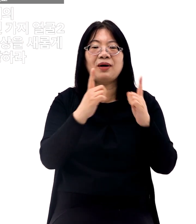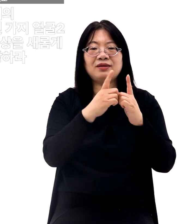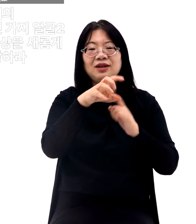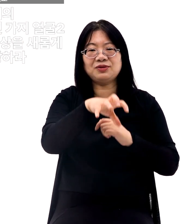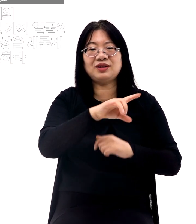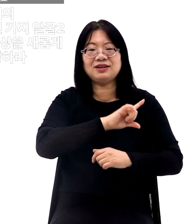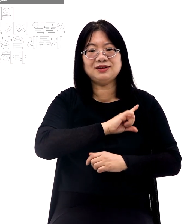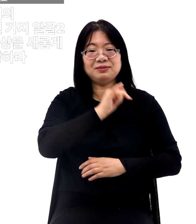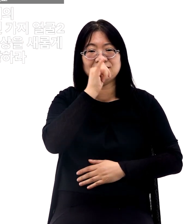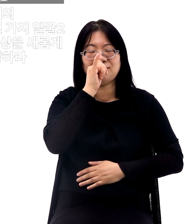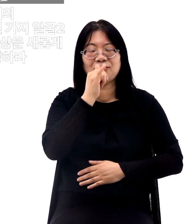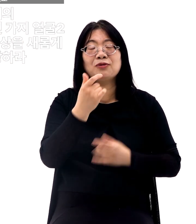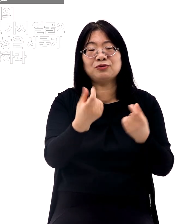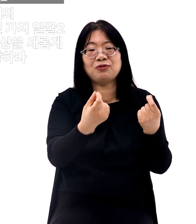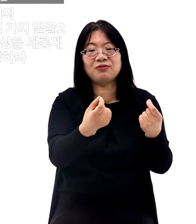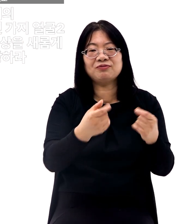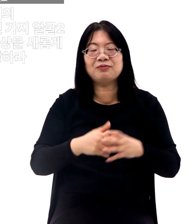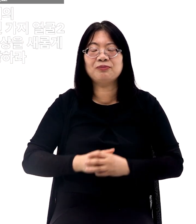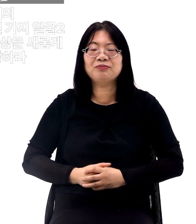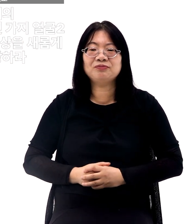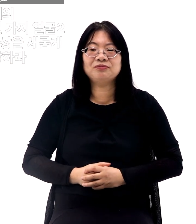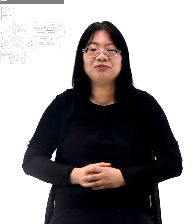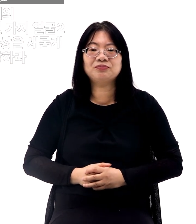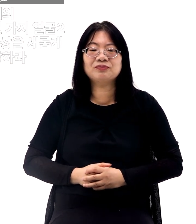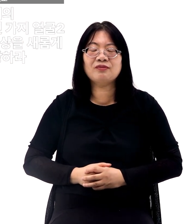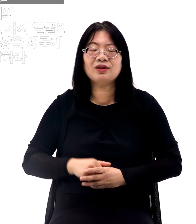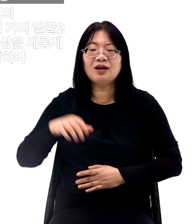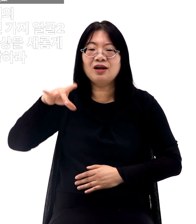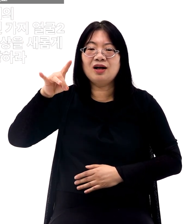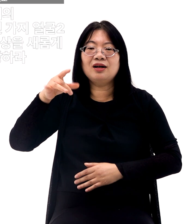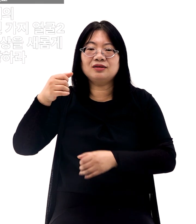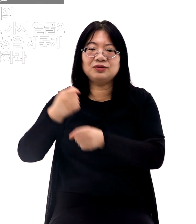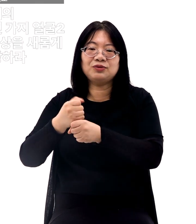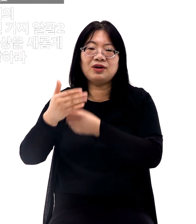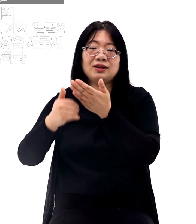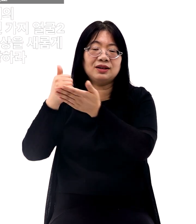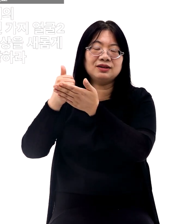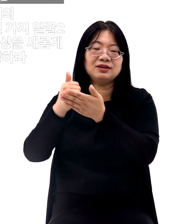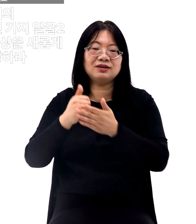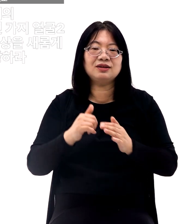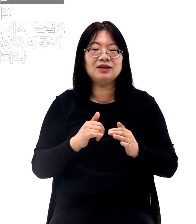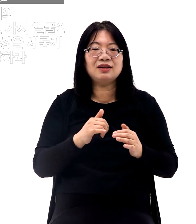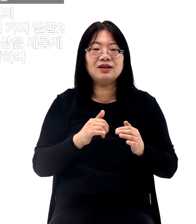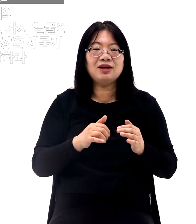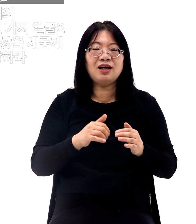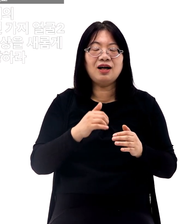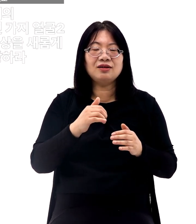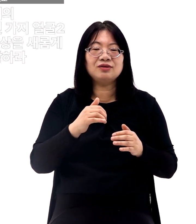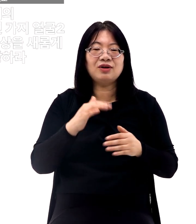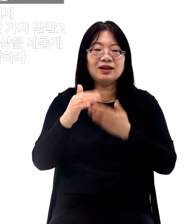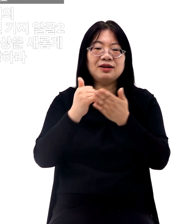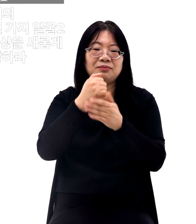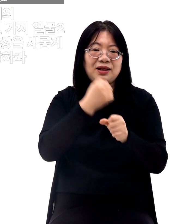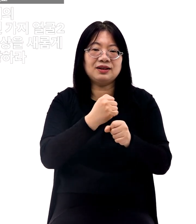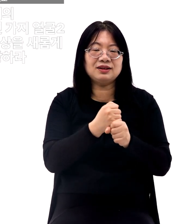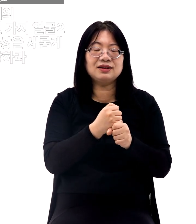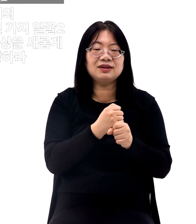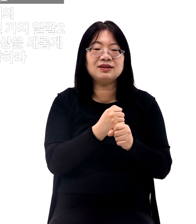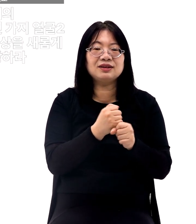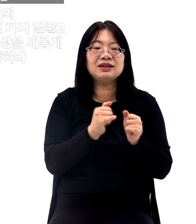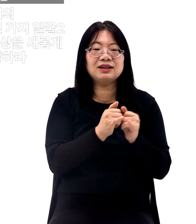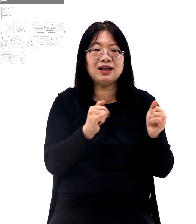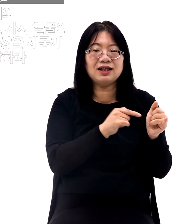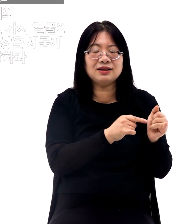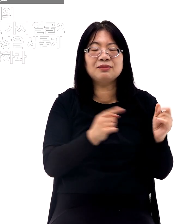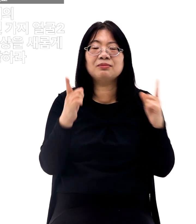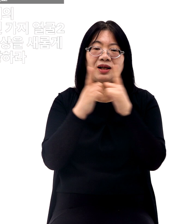그러니까 장막이라는 말은 창조주 하나님과 피조물이 만나는 공간입니다. 그 만남을 통해서 뭐가